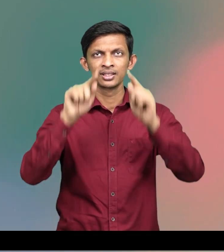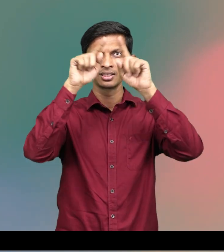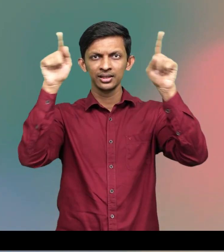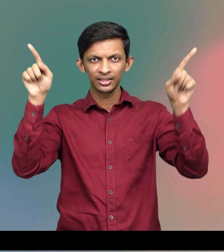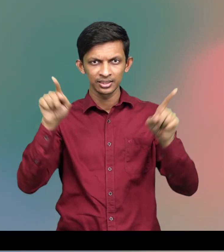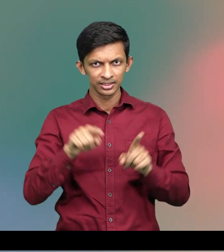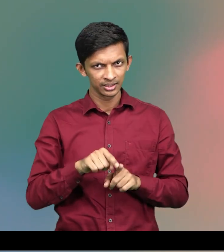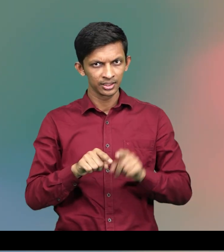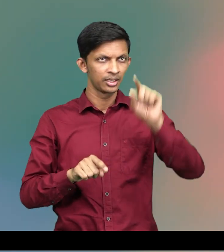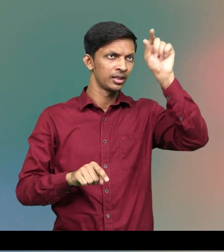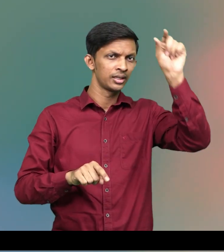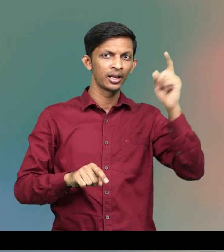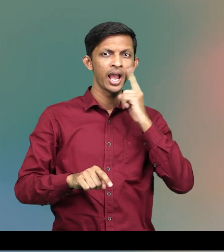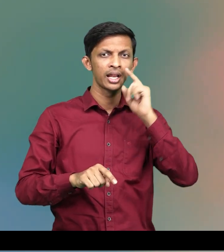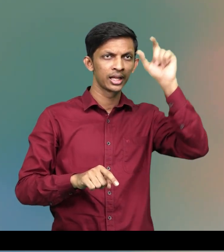సింధు వ్యవస్థ,